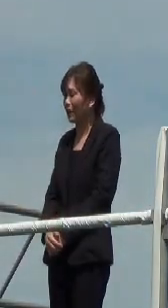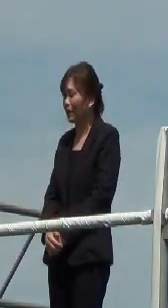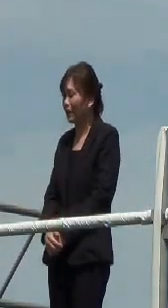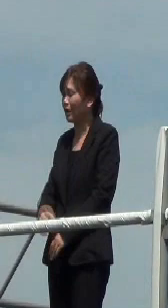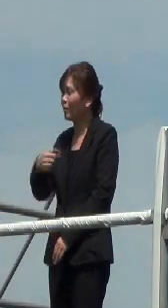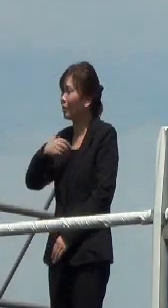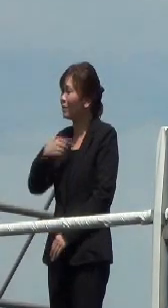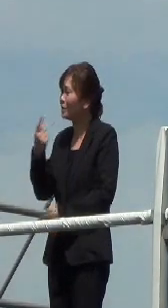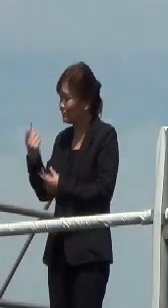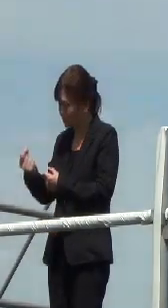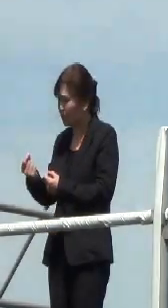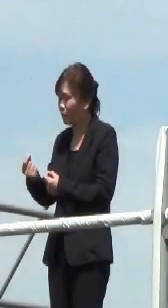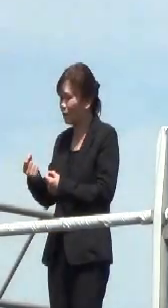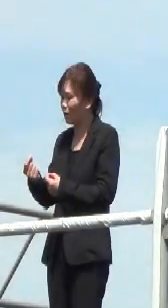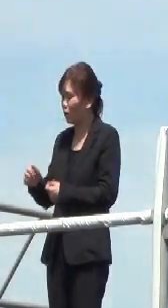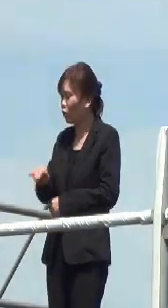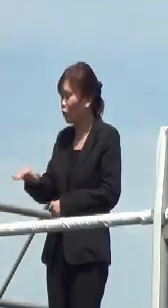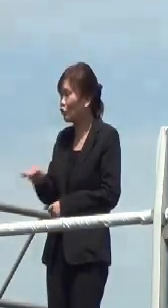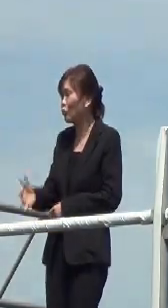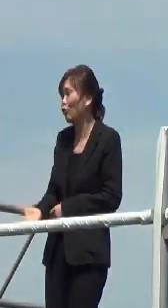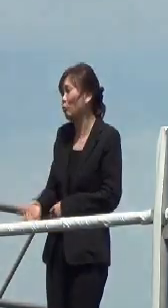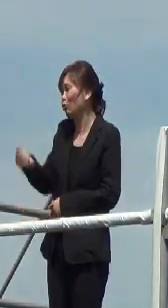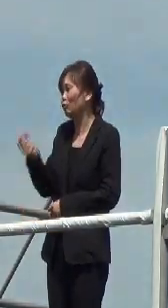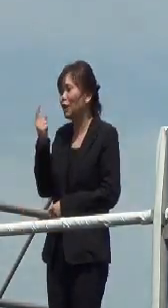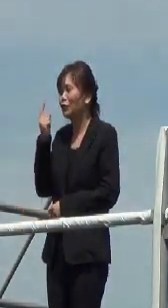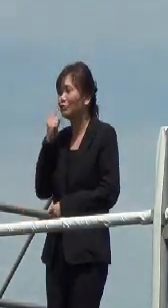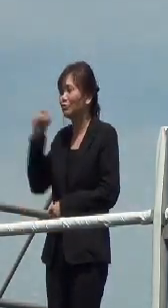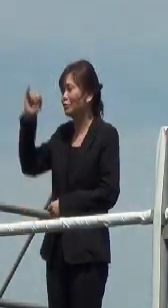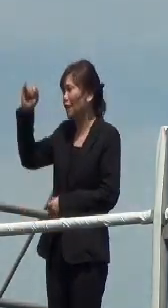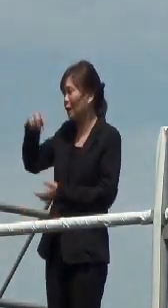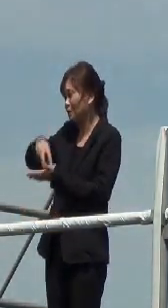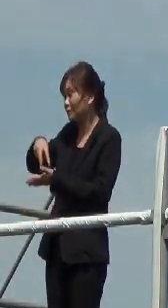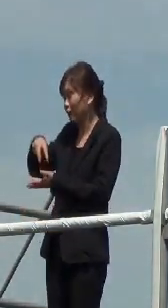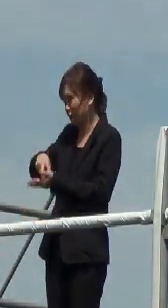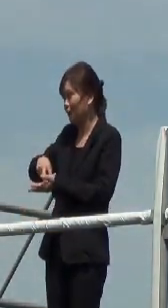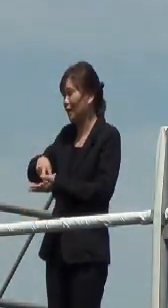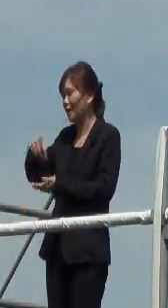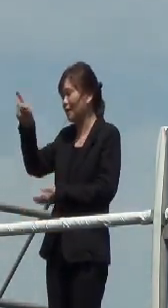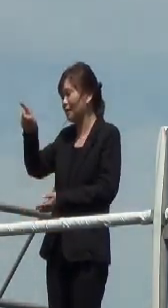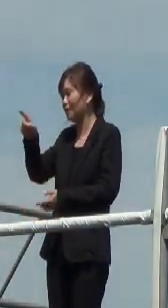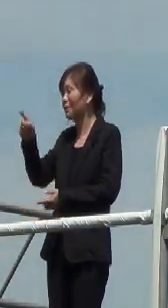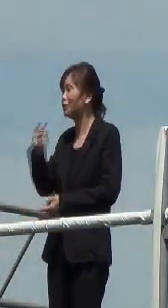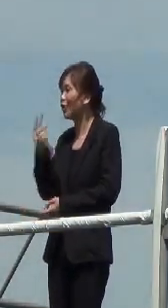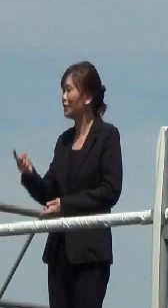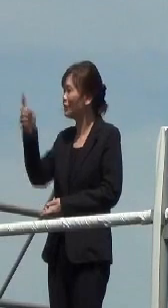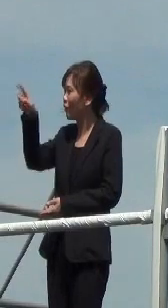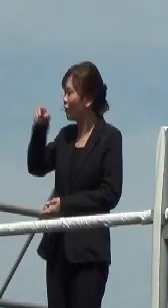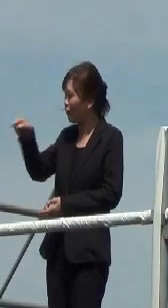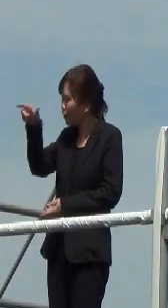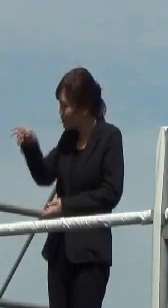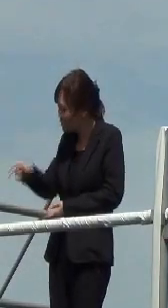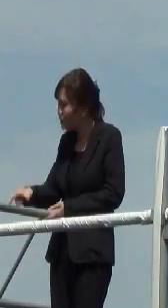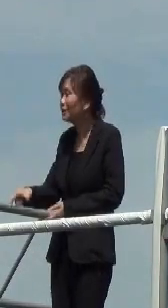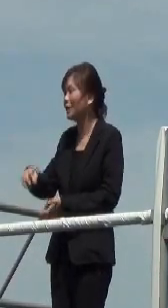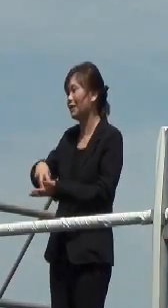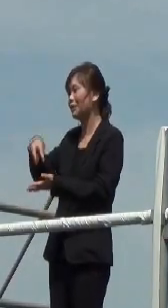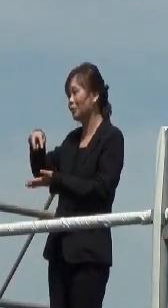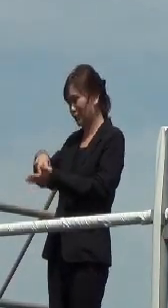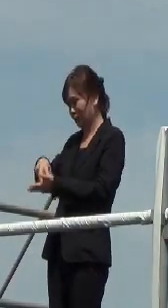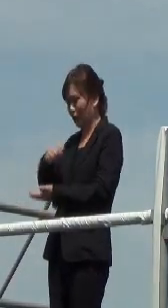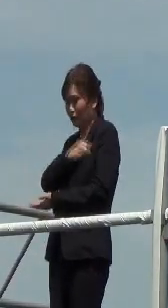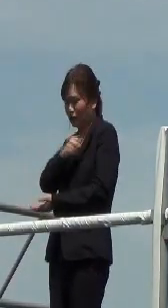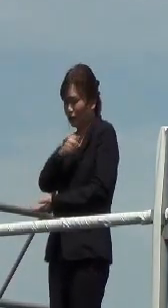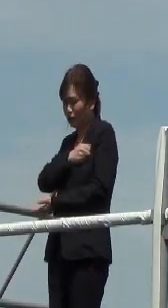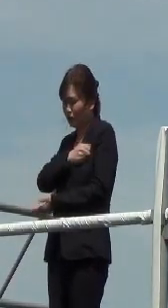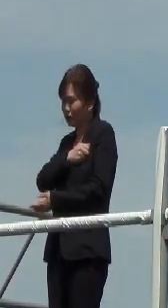私も子を持つ母として、そして一人の人間として、命の素晴らしさをこれからも